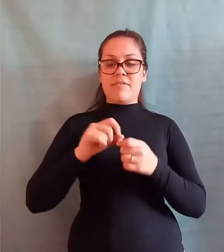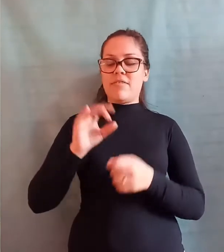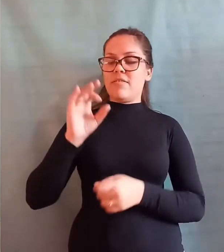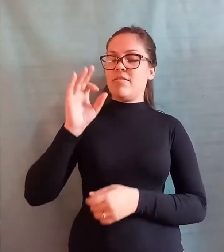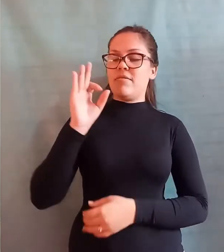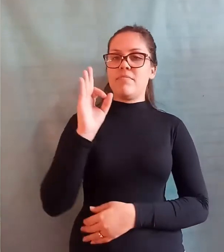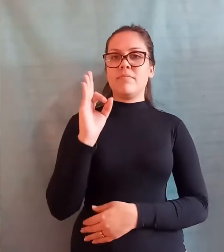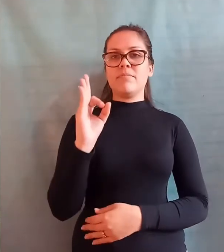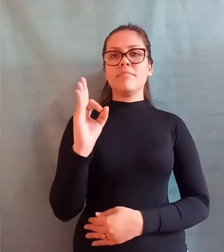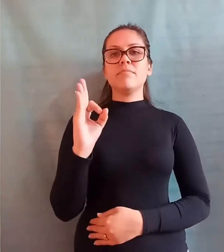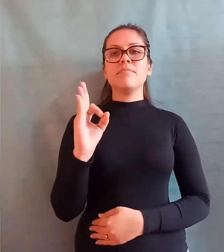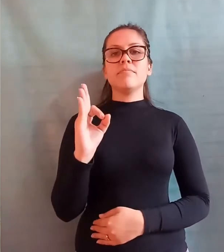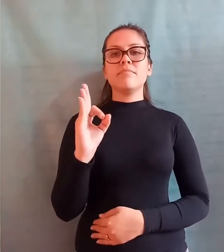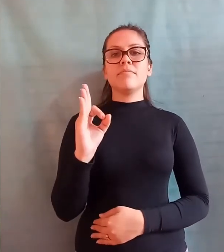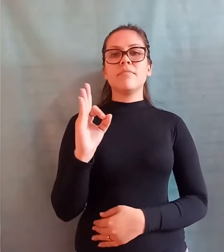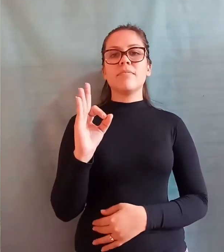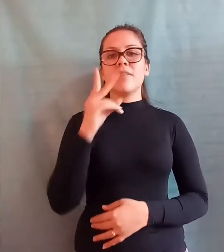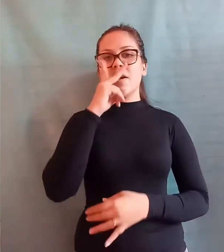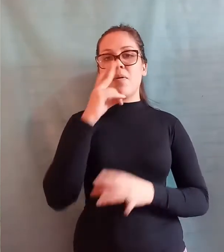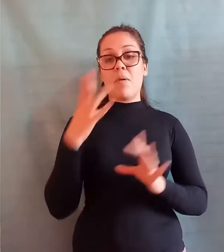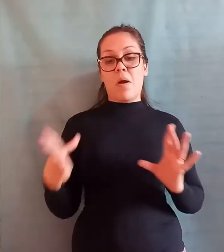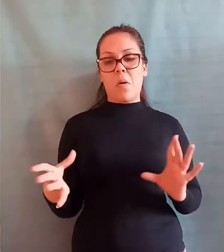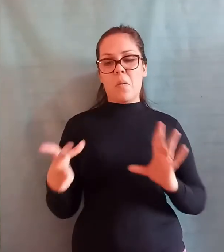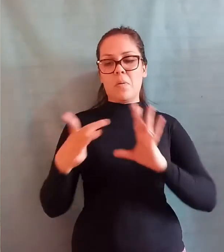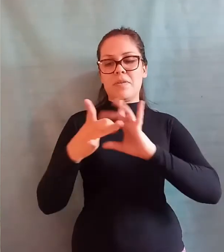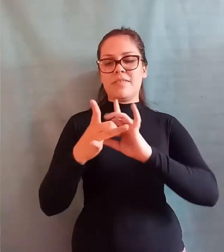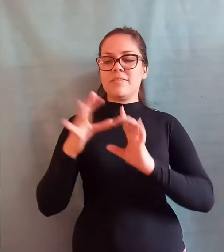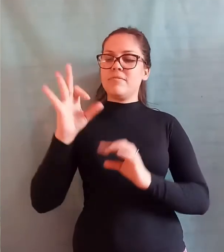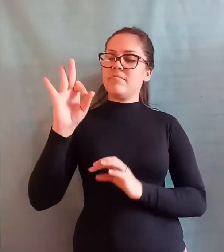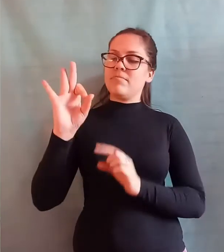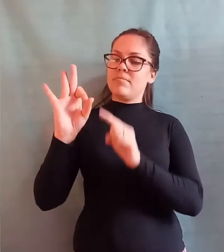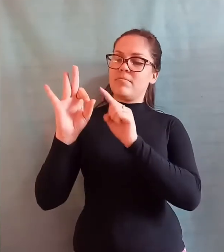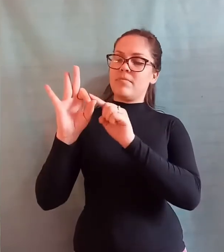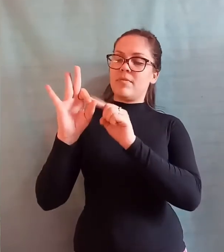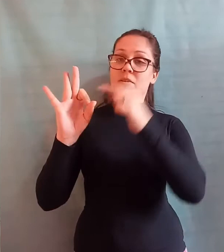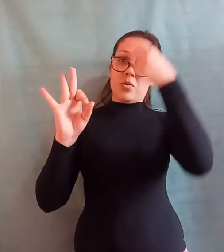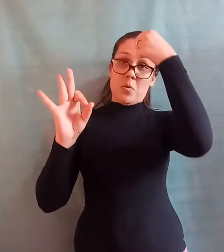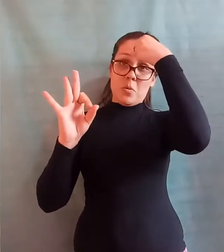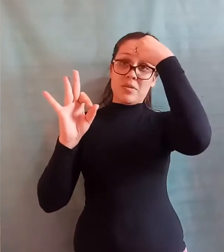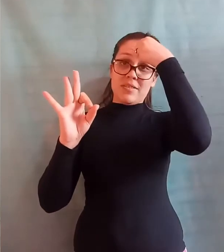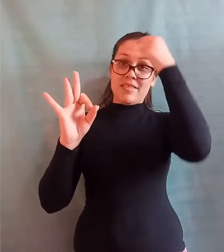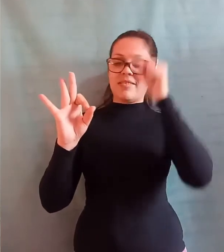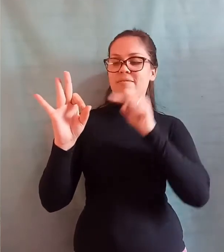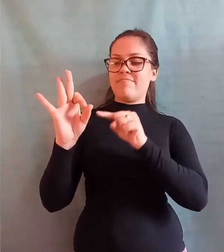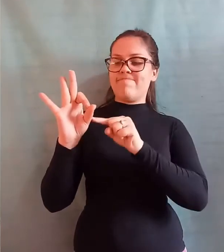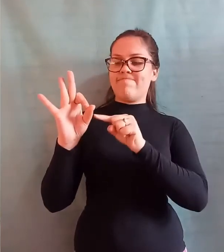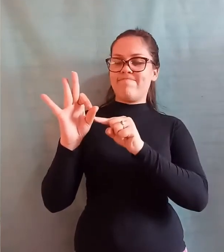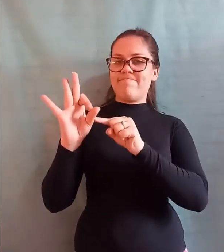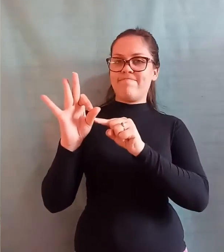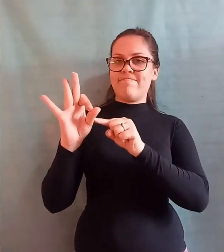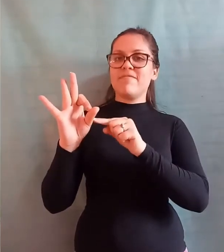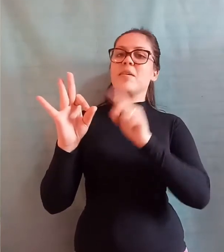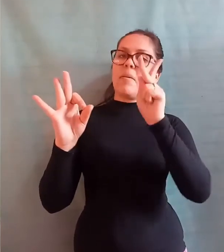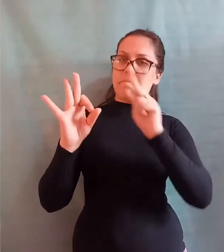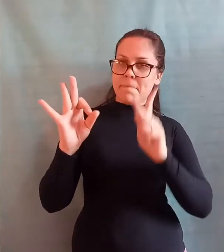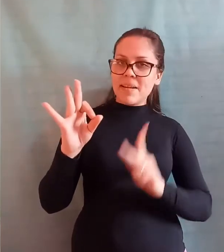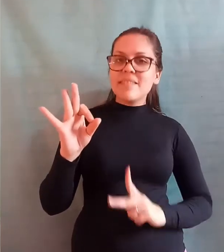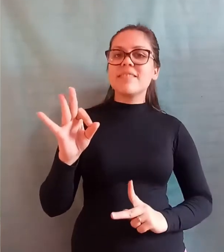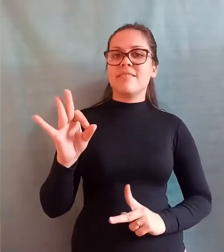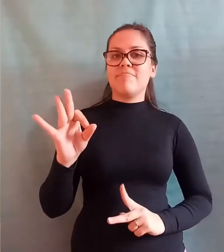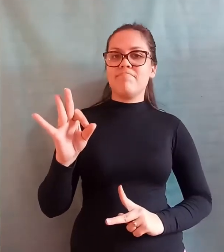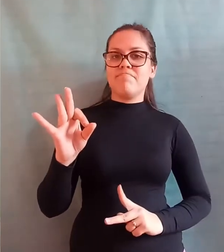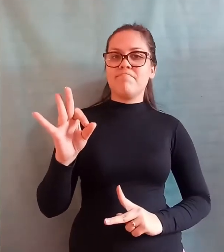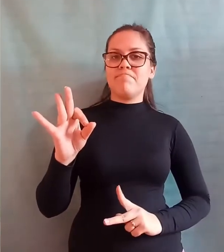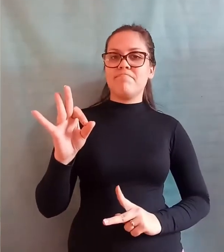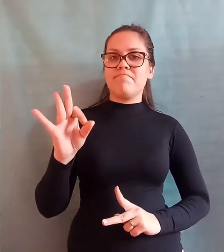esse gesto, você está se unindo, então unindo a sua consciência, unindo você a esse sagrado, a